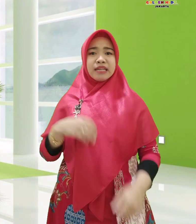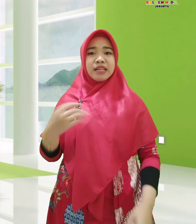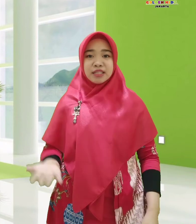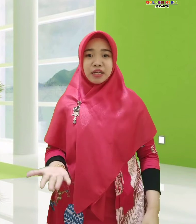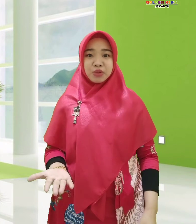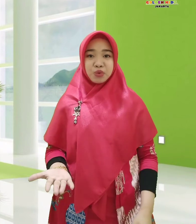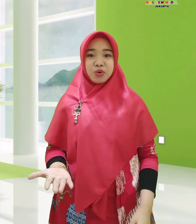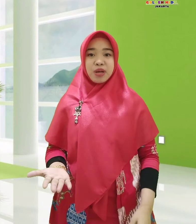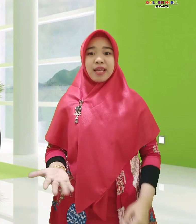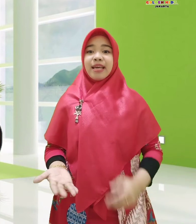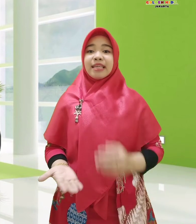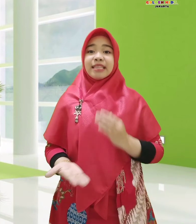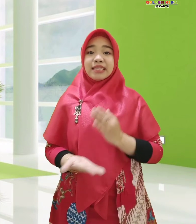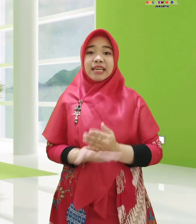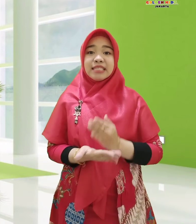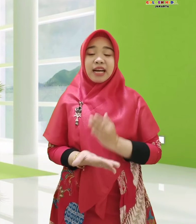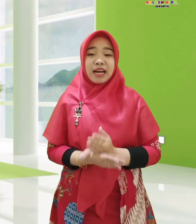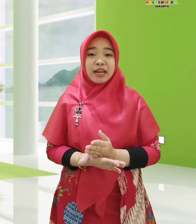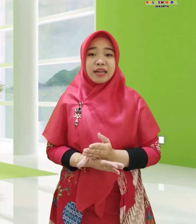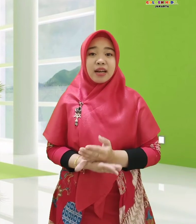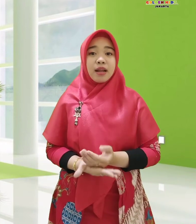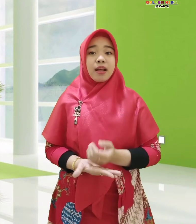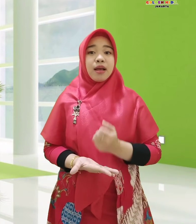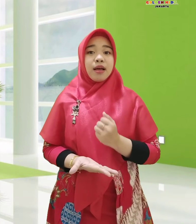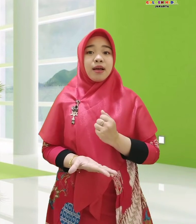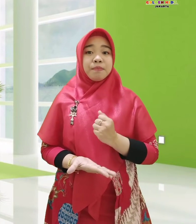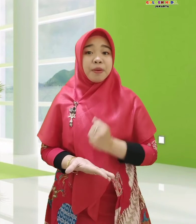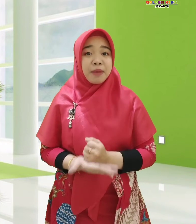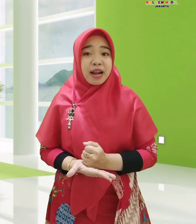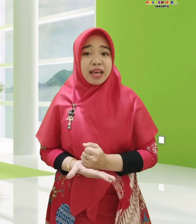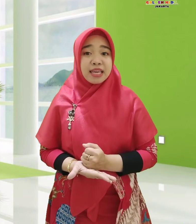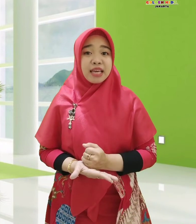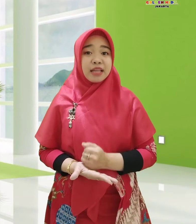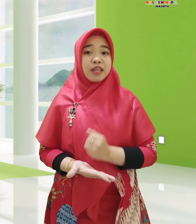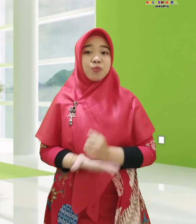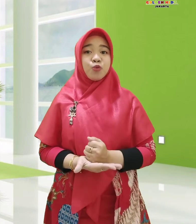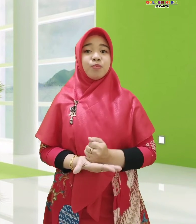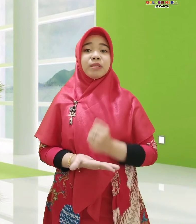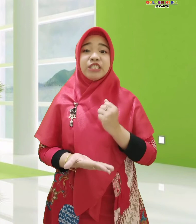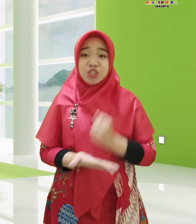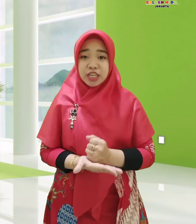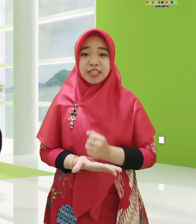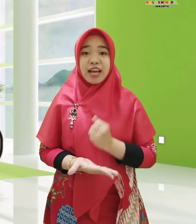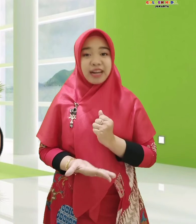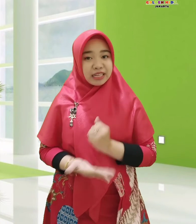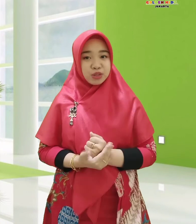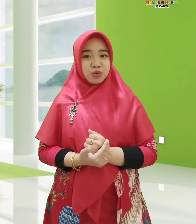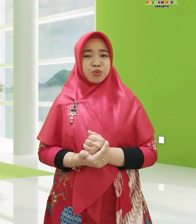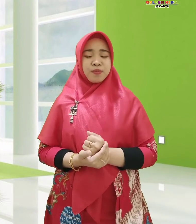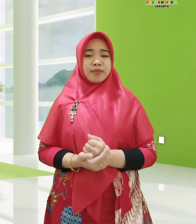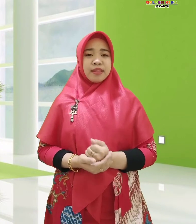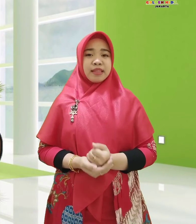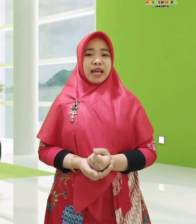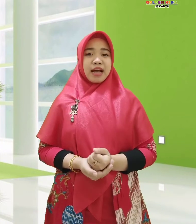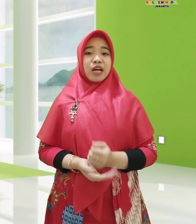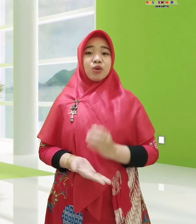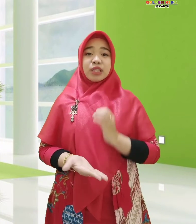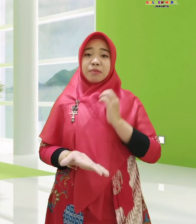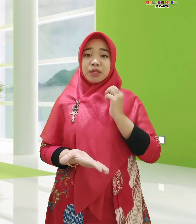dia jatuh, kita jangan memarahi ataupun menjudge anak itu. Nah, kalau kita